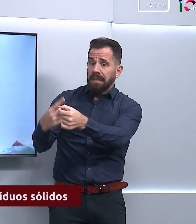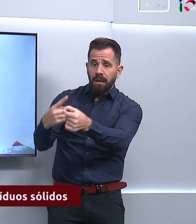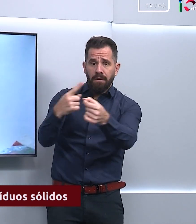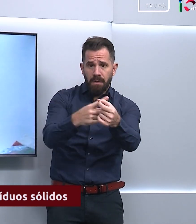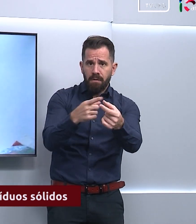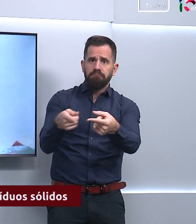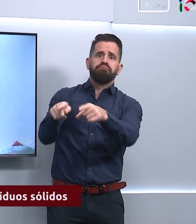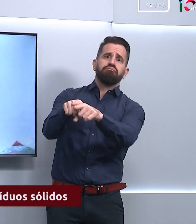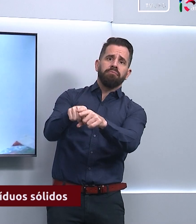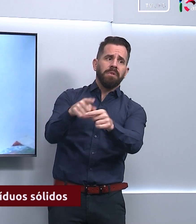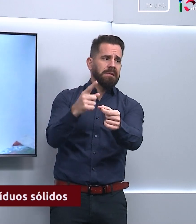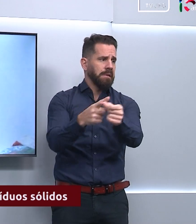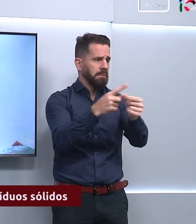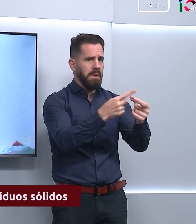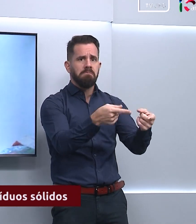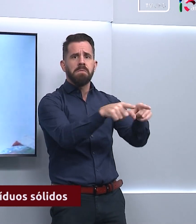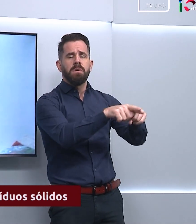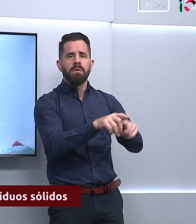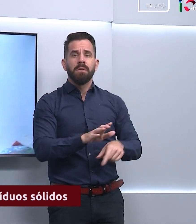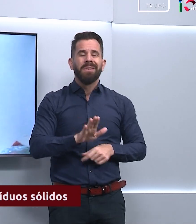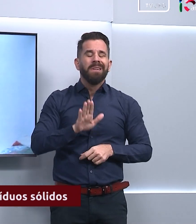bem complicado, porque